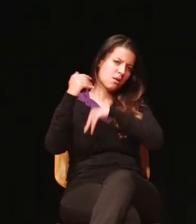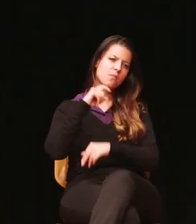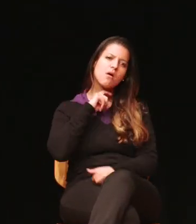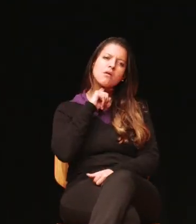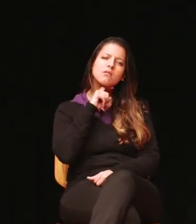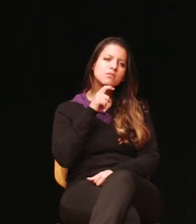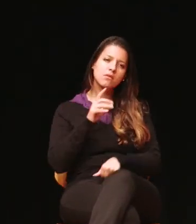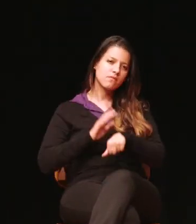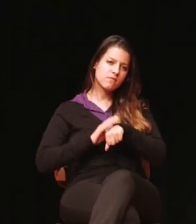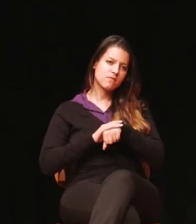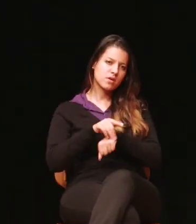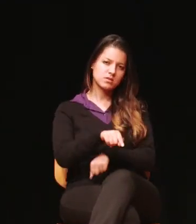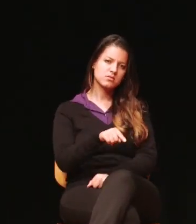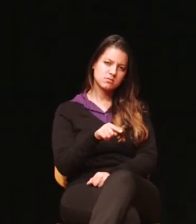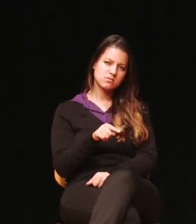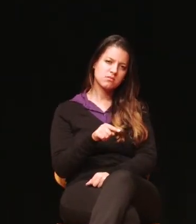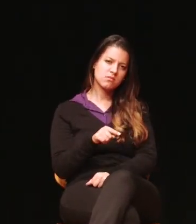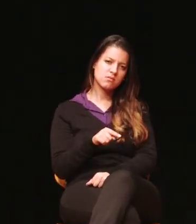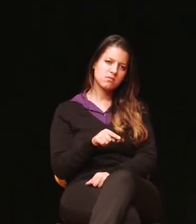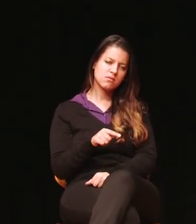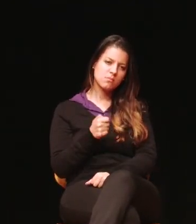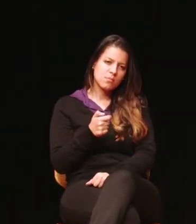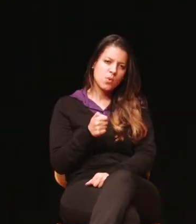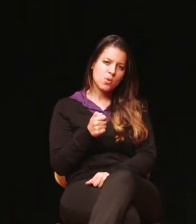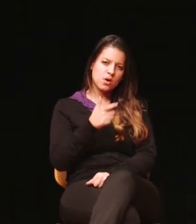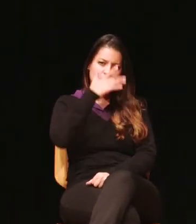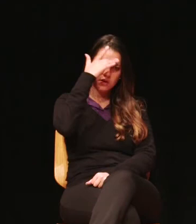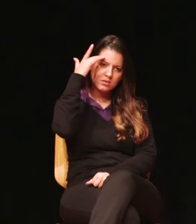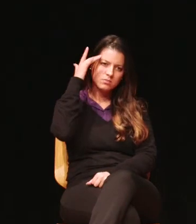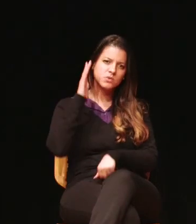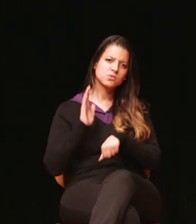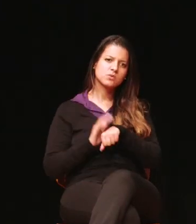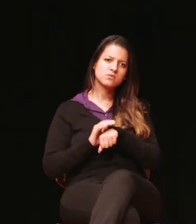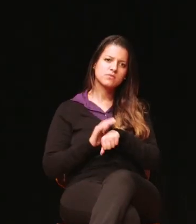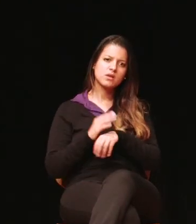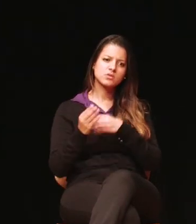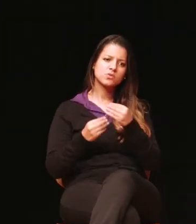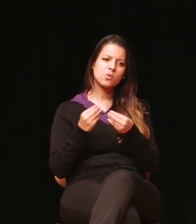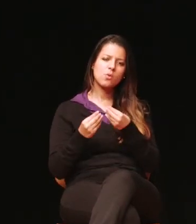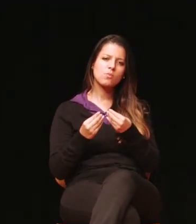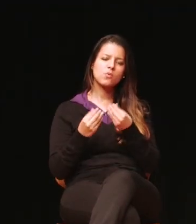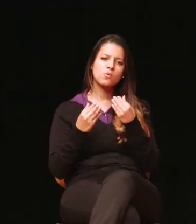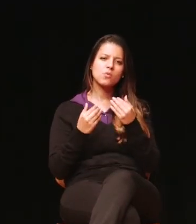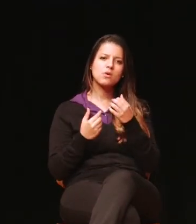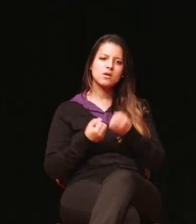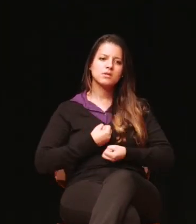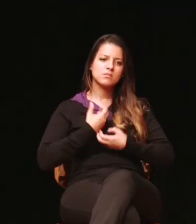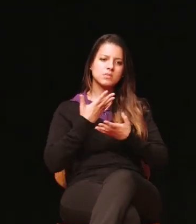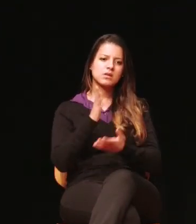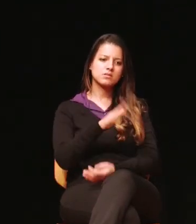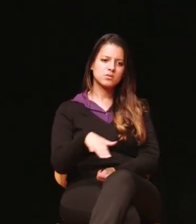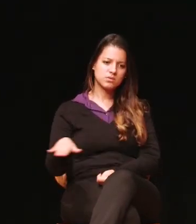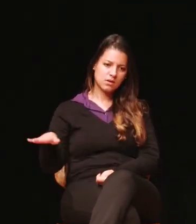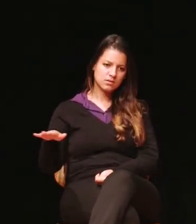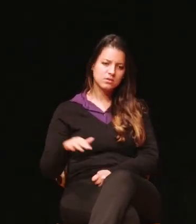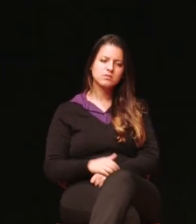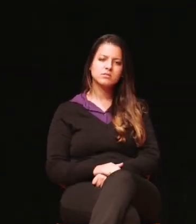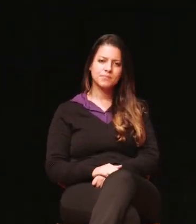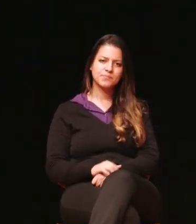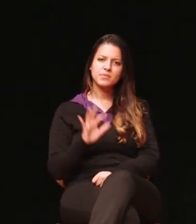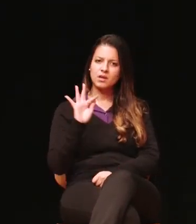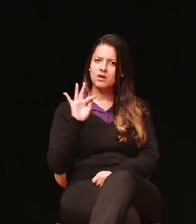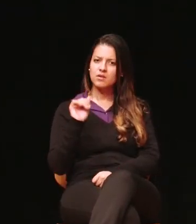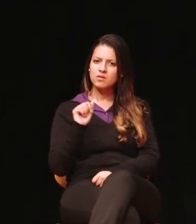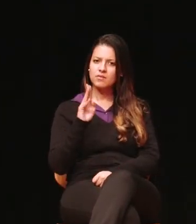faziam pouquíssimas pessoas, faziam exposições da expressão da criança. Flávio de Carvalho foi um dos